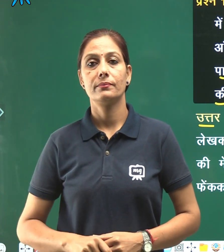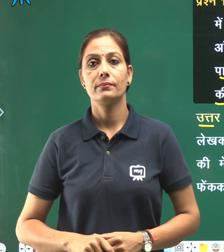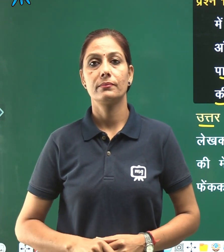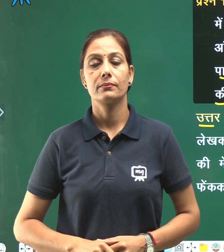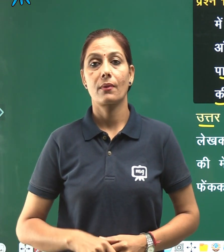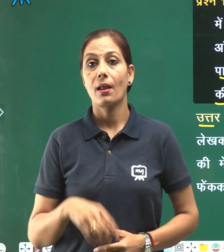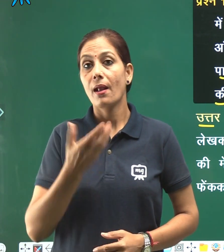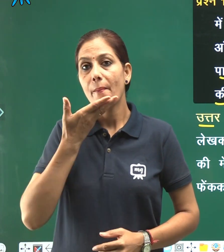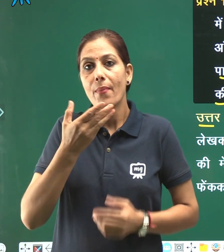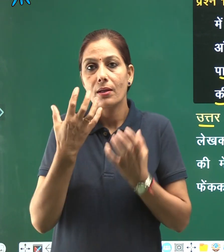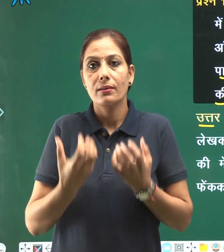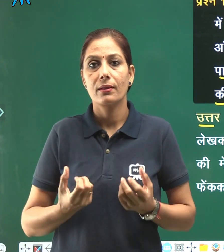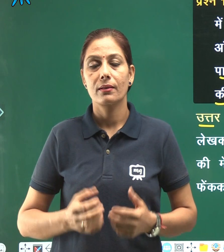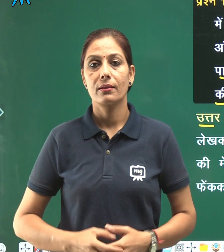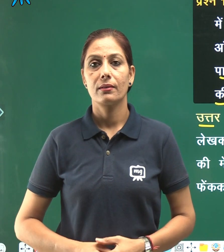पानी दे